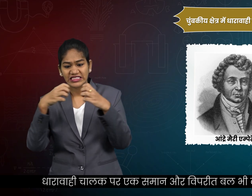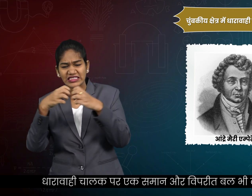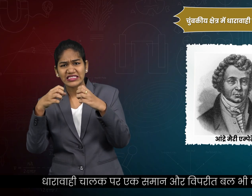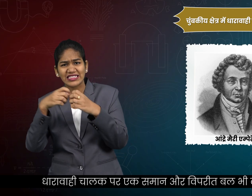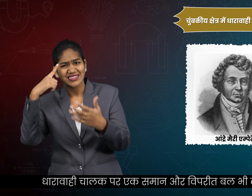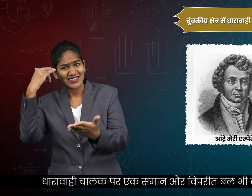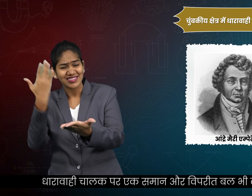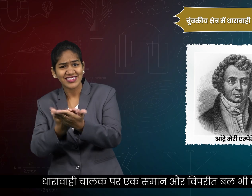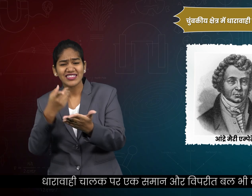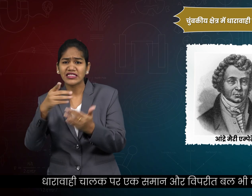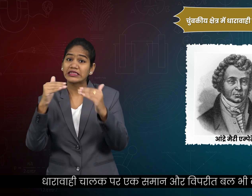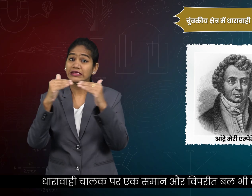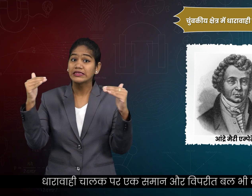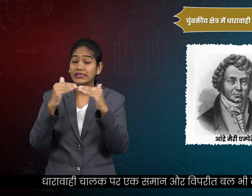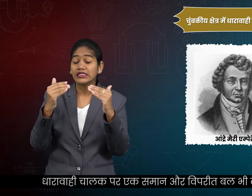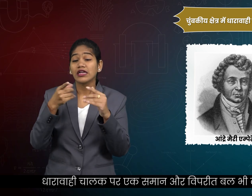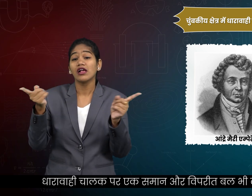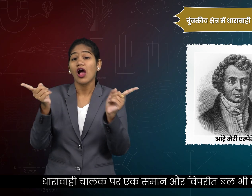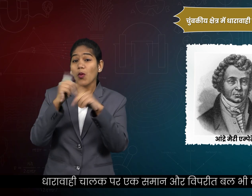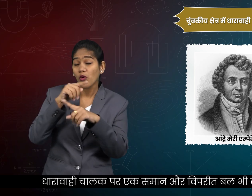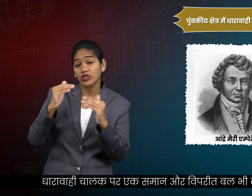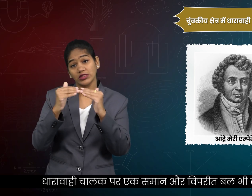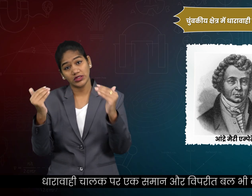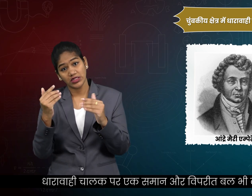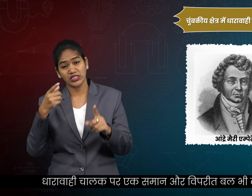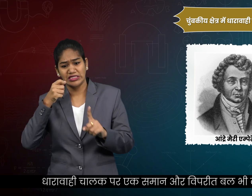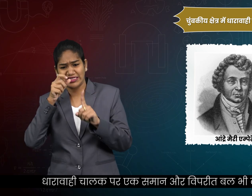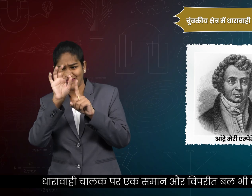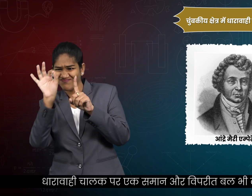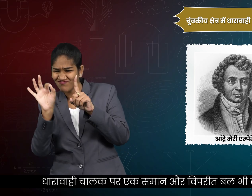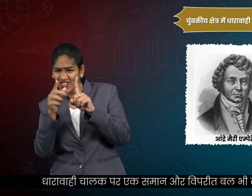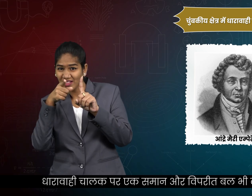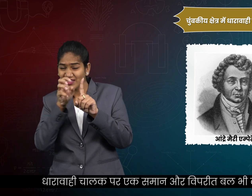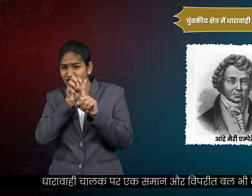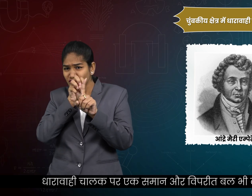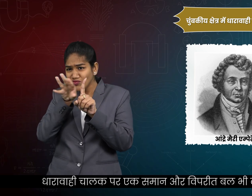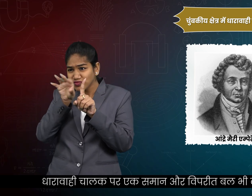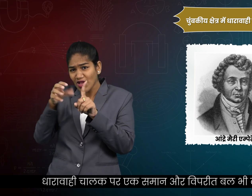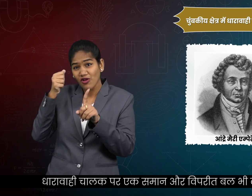पर एक समान और विपरीत बल भी लगाना चाहिए।